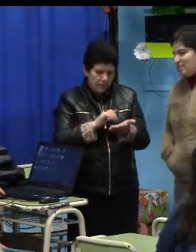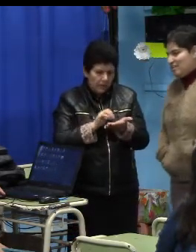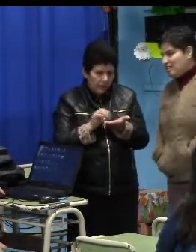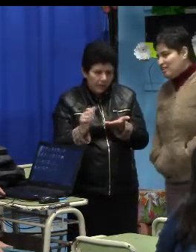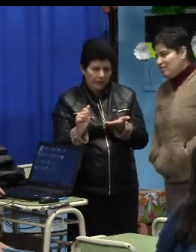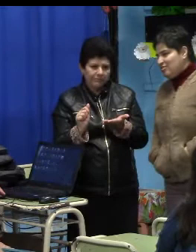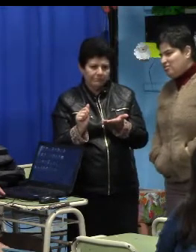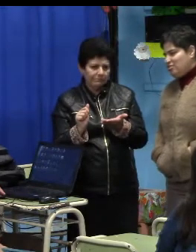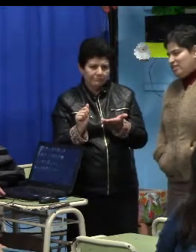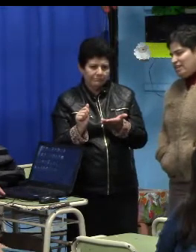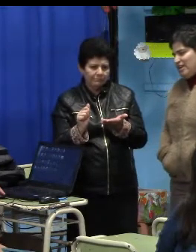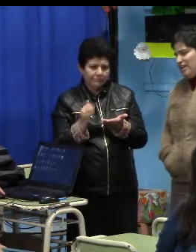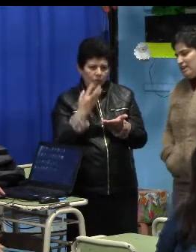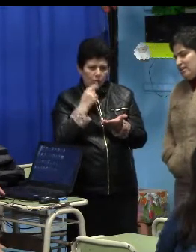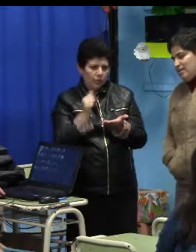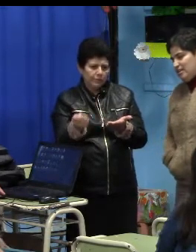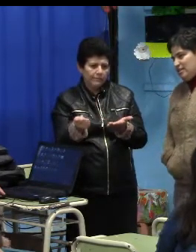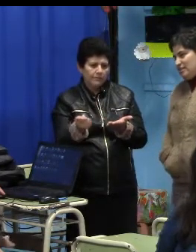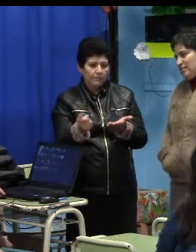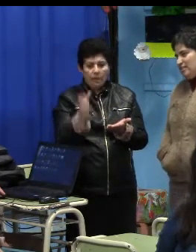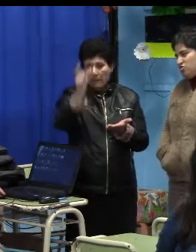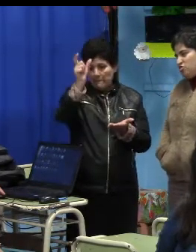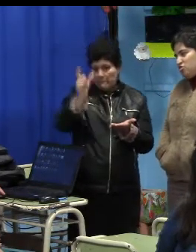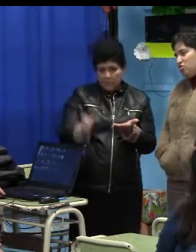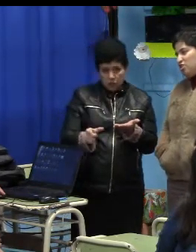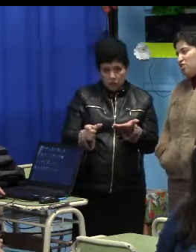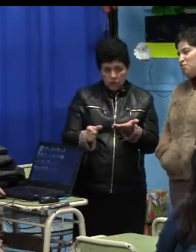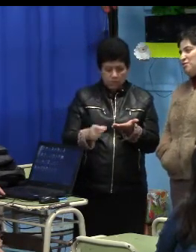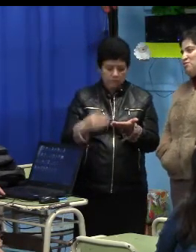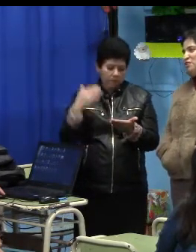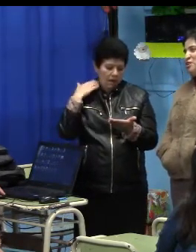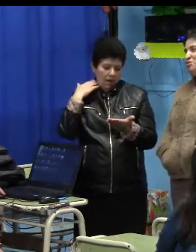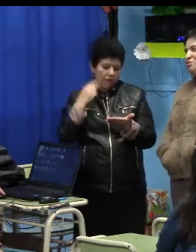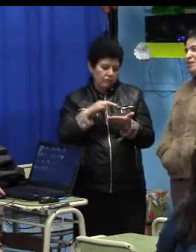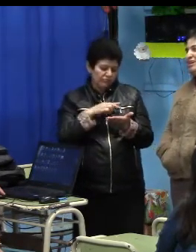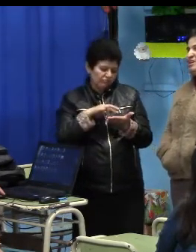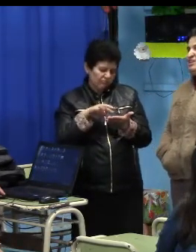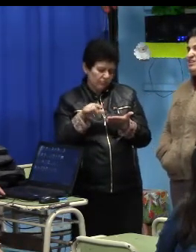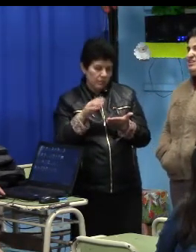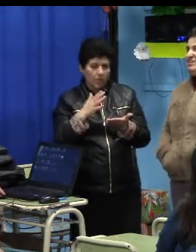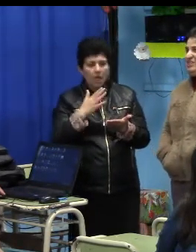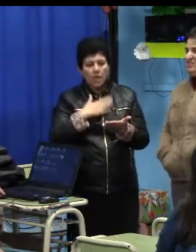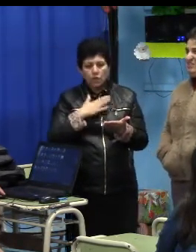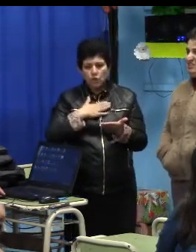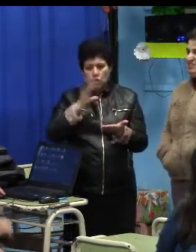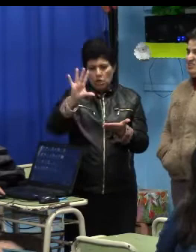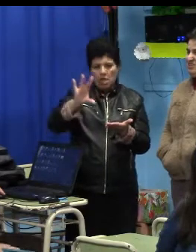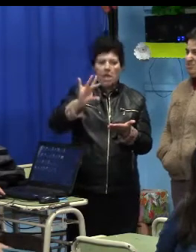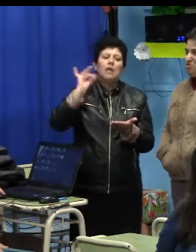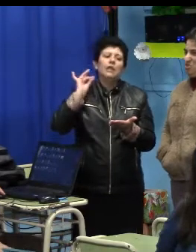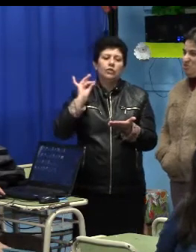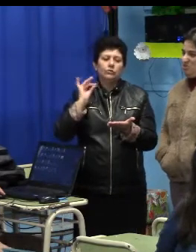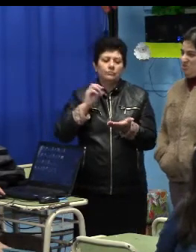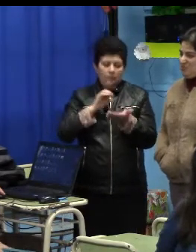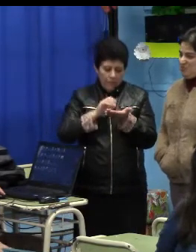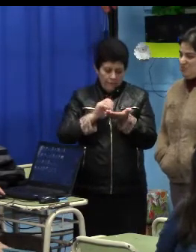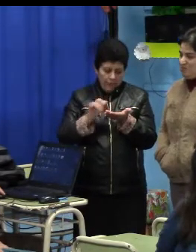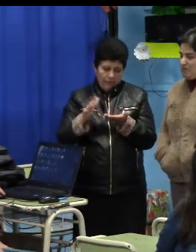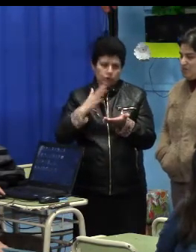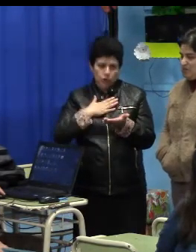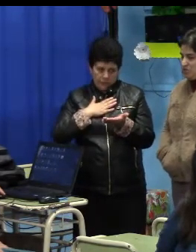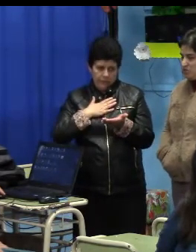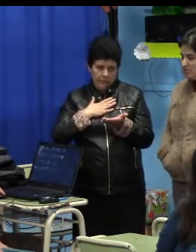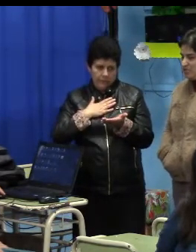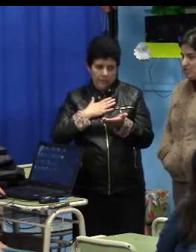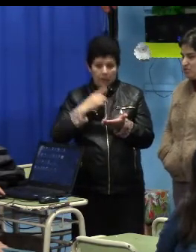La gente ya no lee. Yo sigo prefiriendo el braille. Yo.